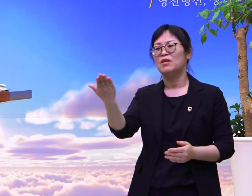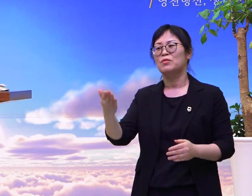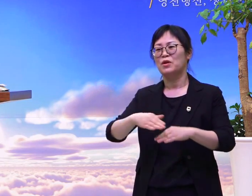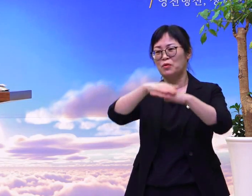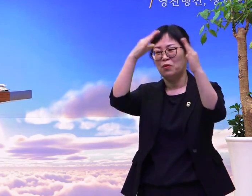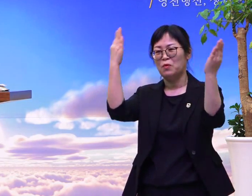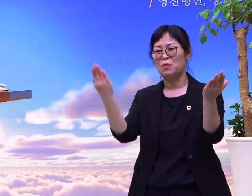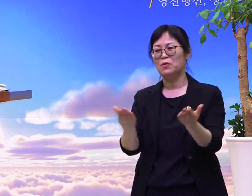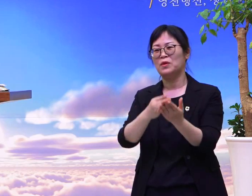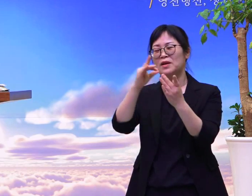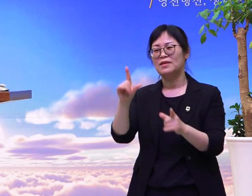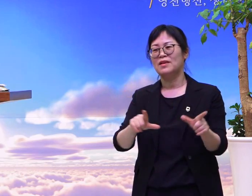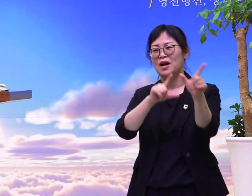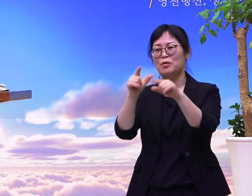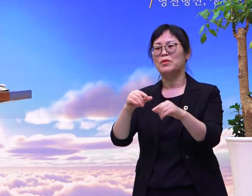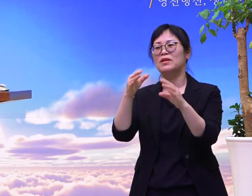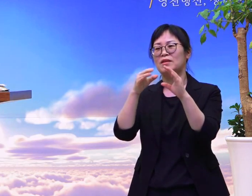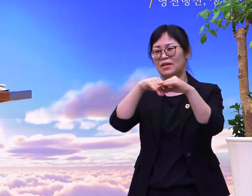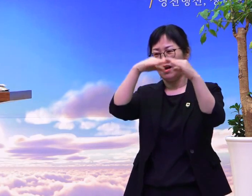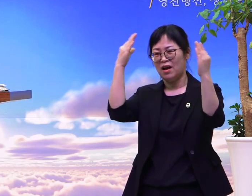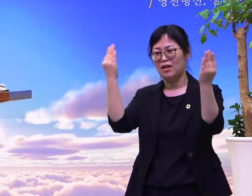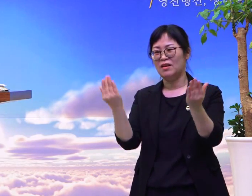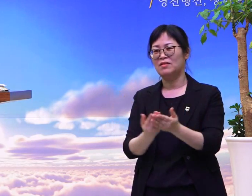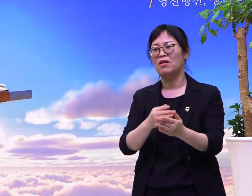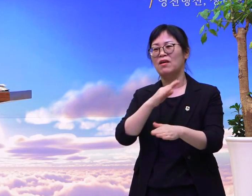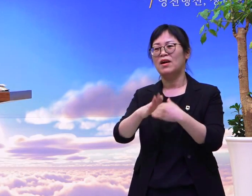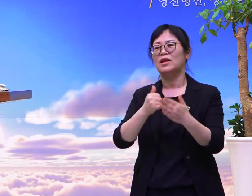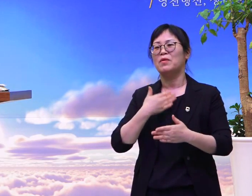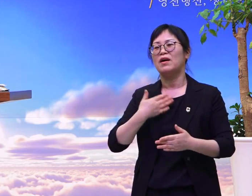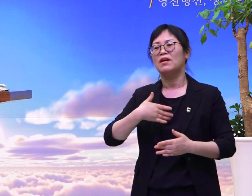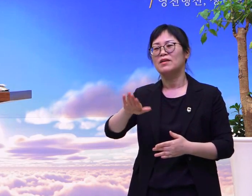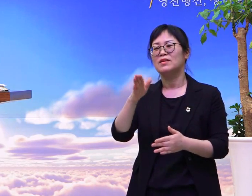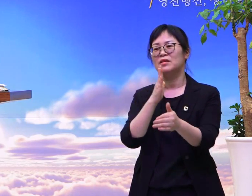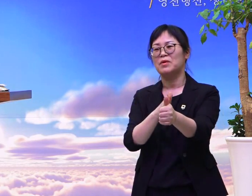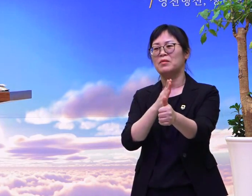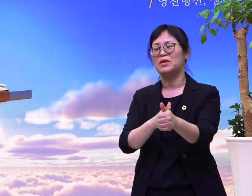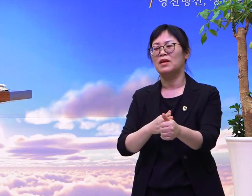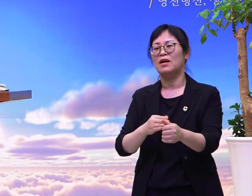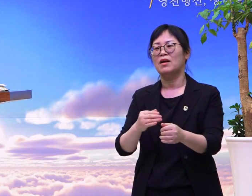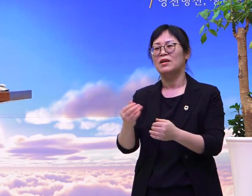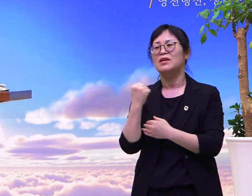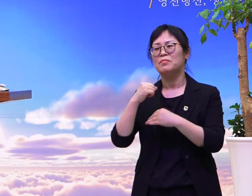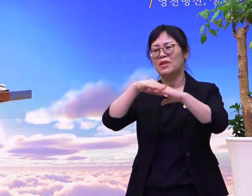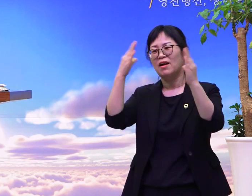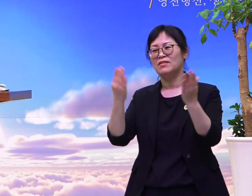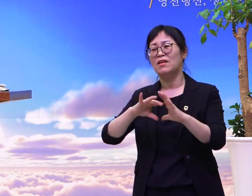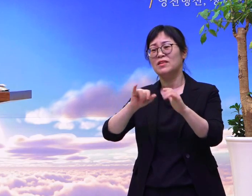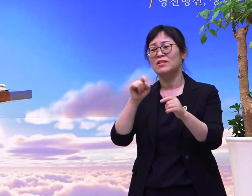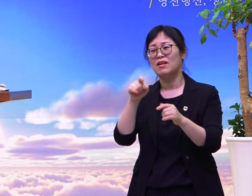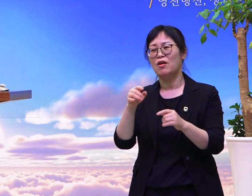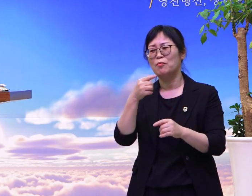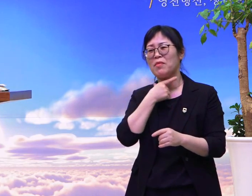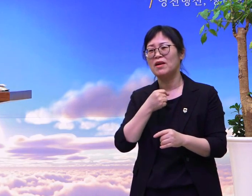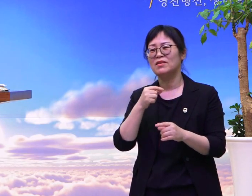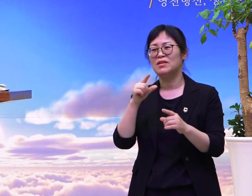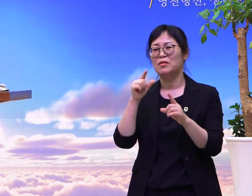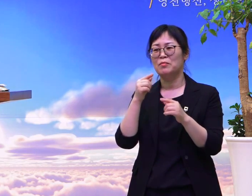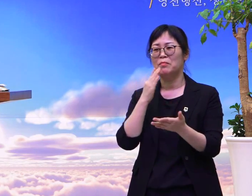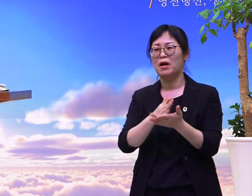인생을 다해서 하나님을 알아가십시오. 전력을 다해서 세상 것 추구하지 않고 온 인생을 들여서 세상 것 얻으려고